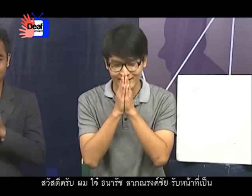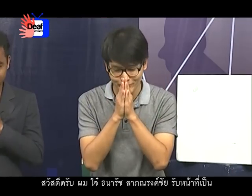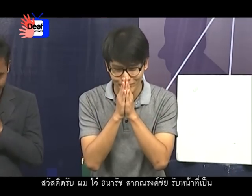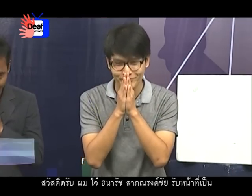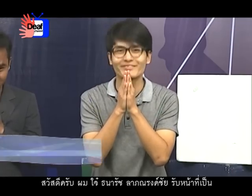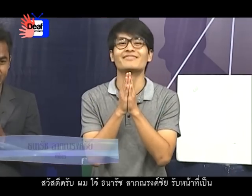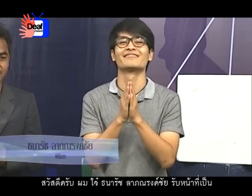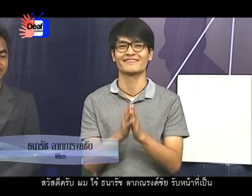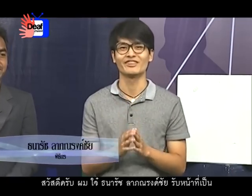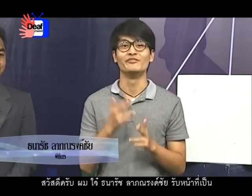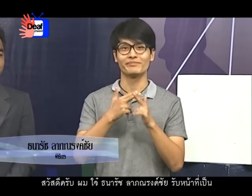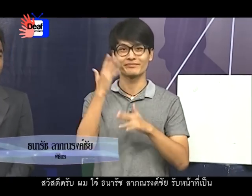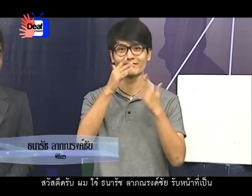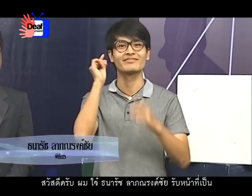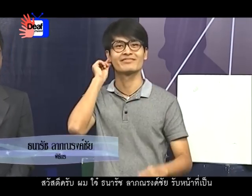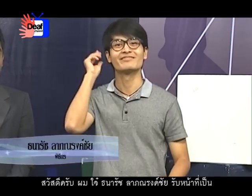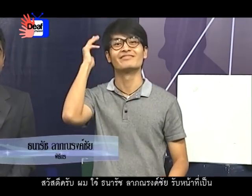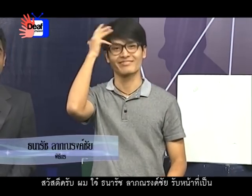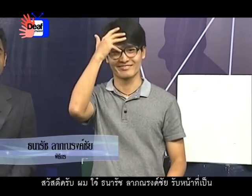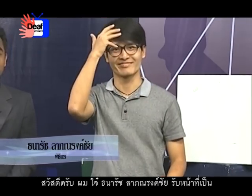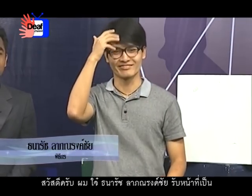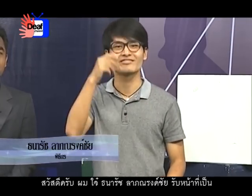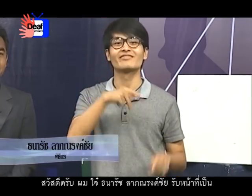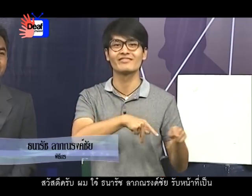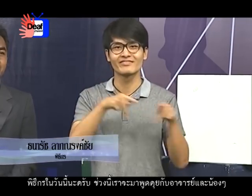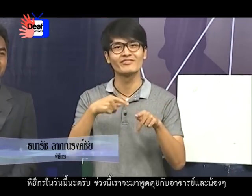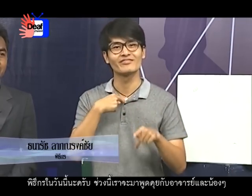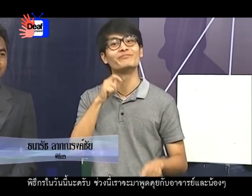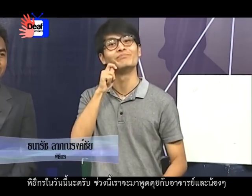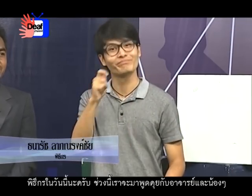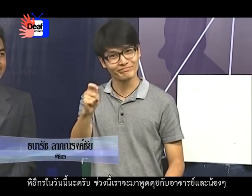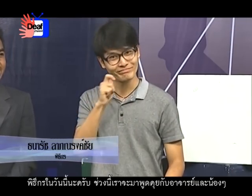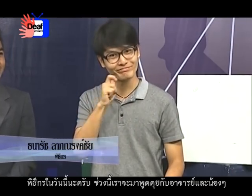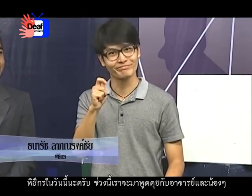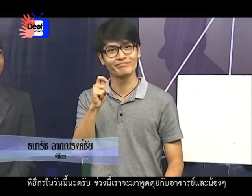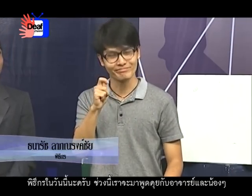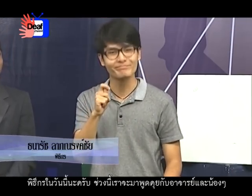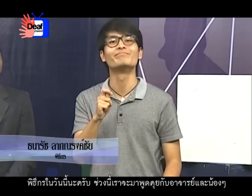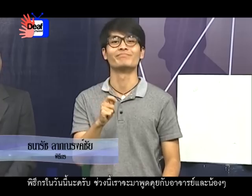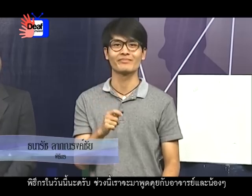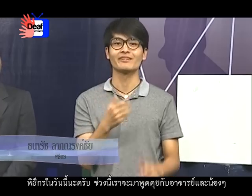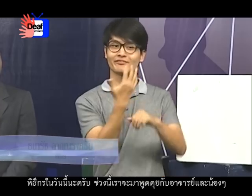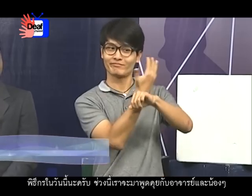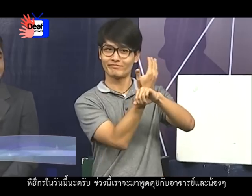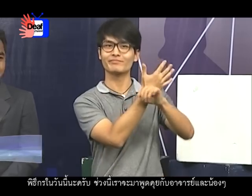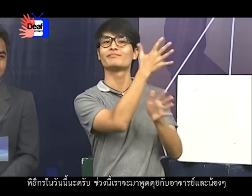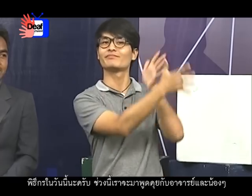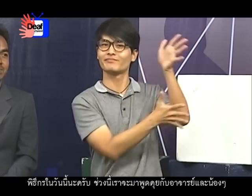สวัสดีครับผมใจธนารัตน์ลาบนรงชัยครับรับหน้าที่เป็นพิธีกรในวันนี้นะครับช่วงนี้นะครับเราจะ